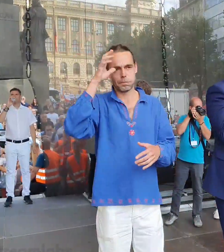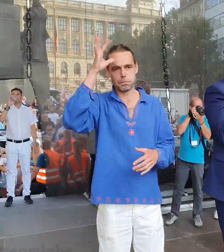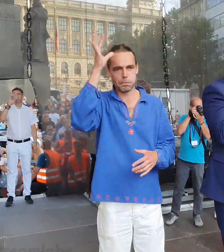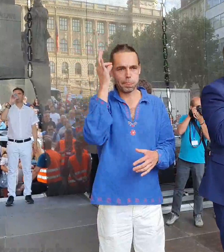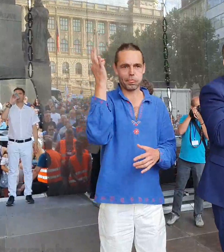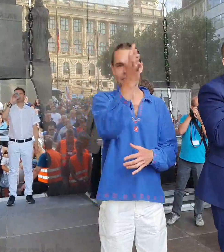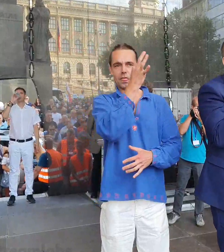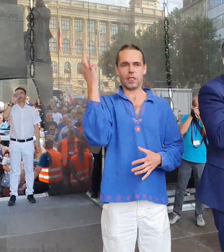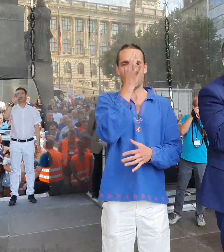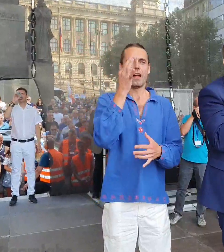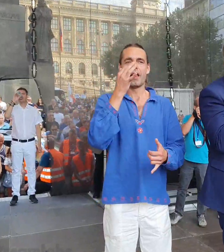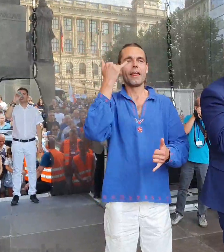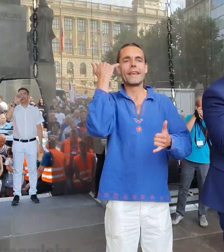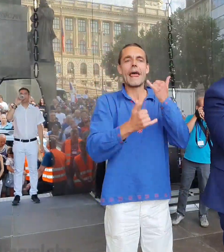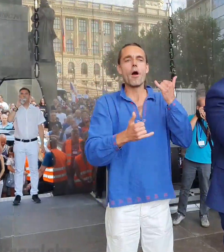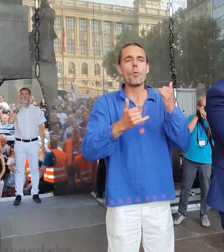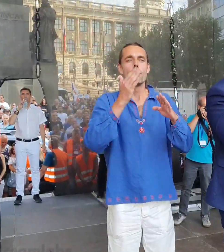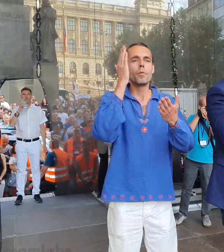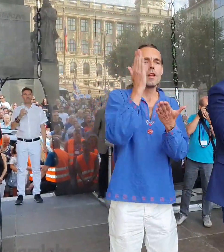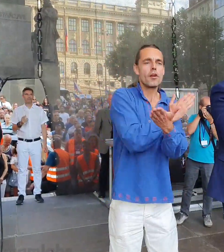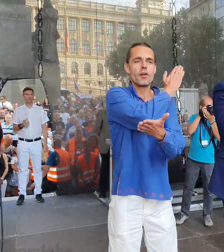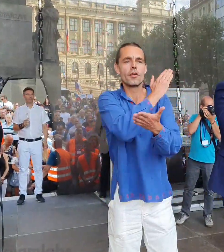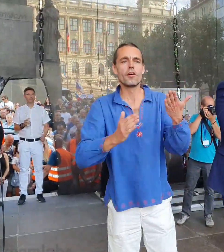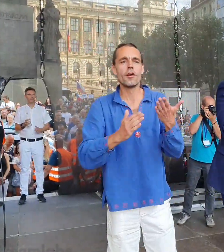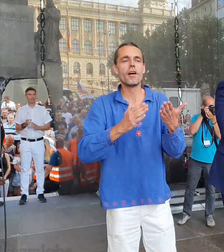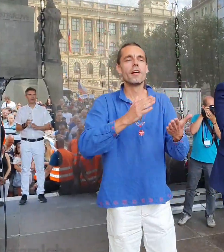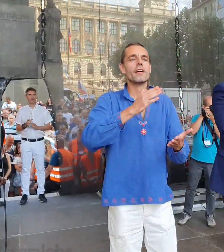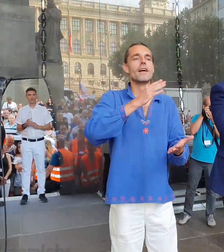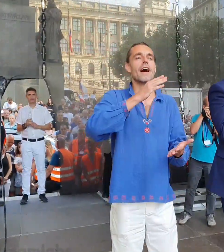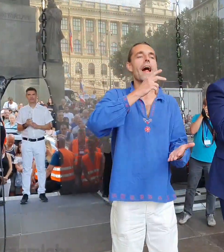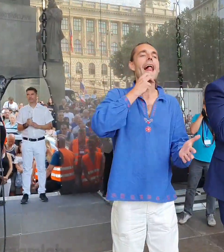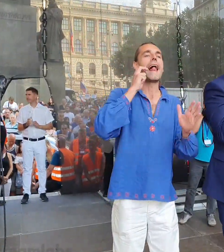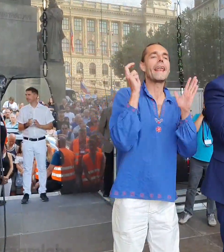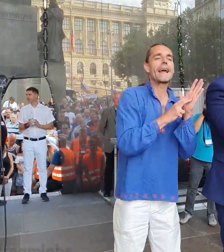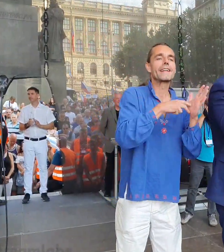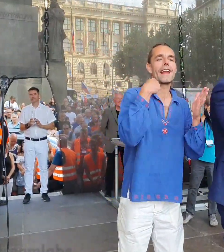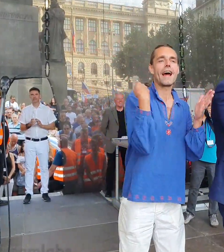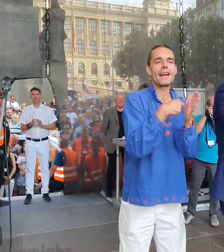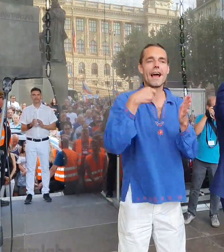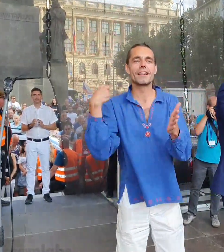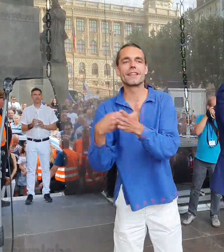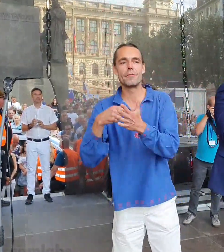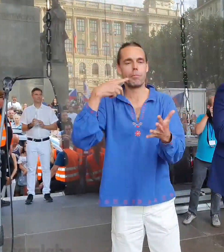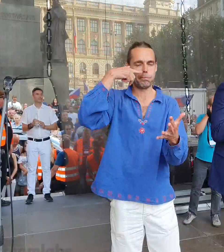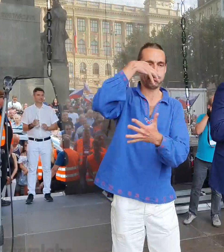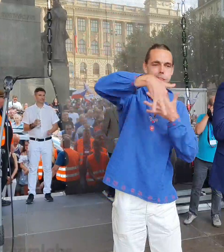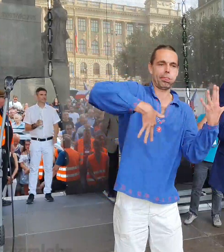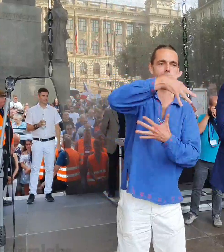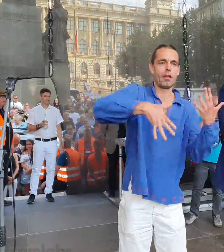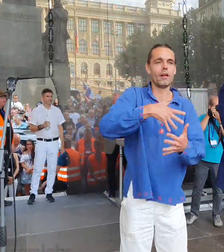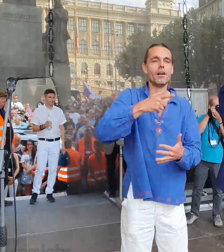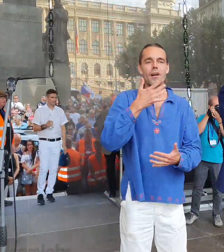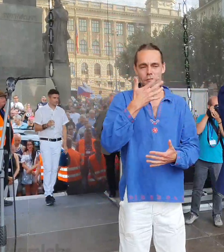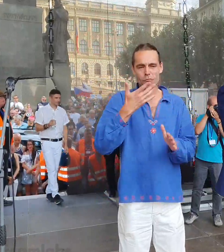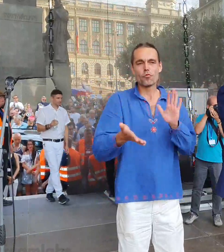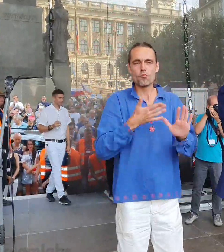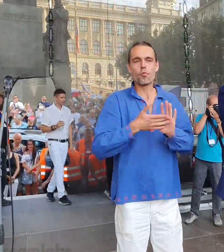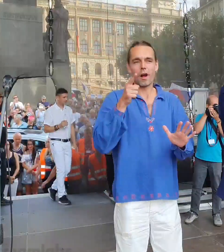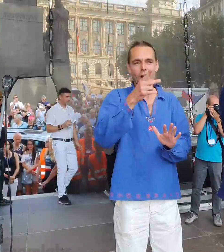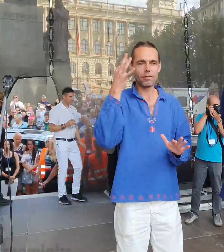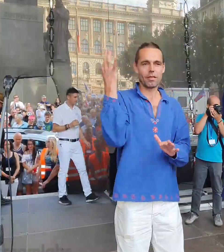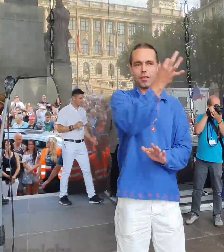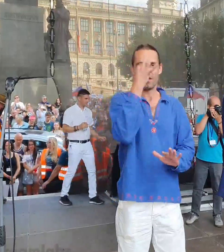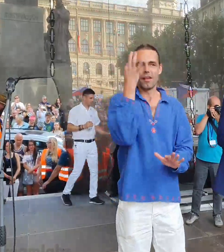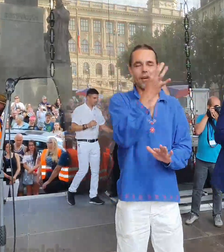Má štěstí, že za hloupost se nezavírá v této zemi, protože by dostal 10 let minimálně. A Pekarová